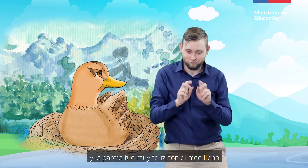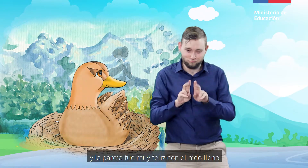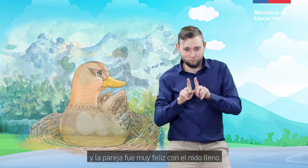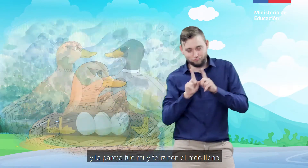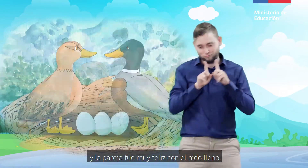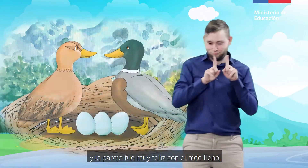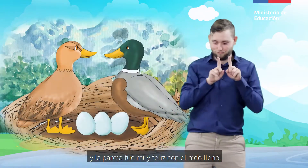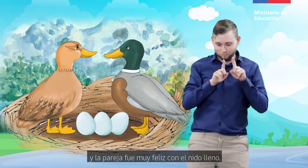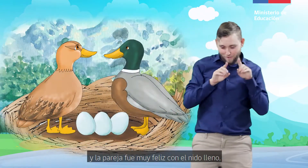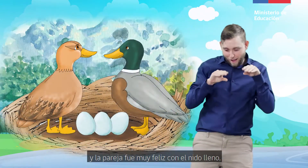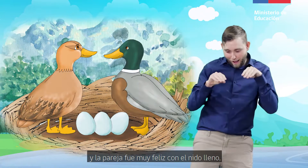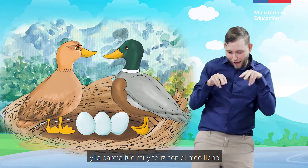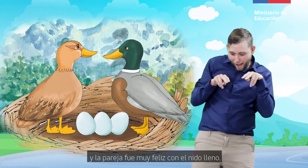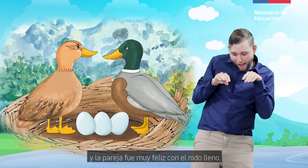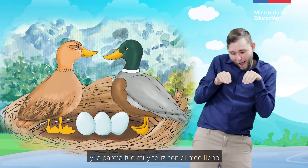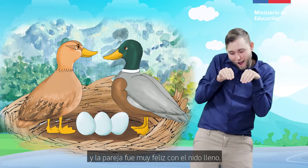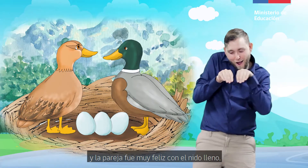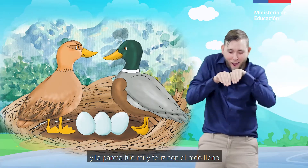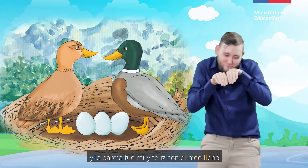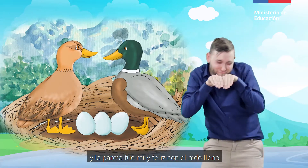y la pareja fue muy feliz con el nido lleno,